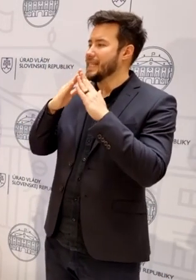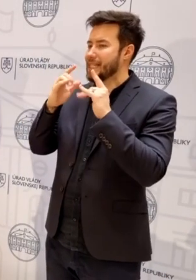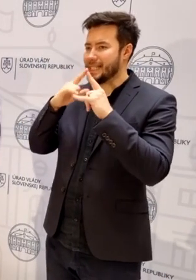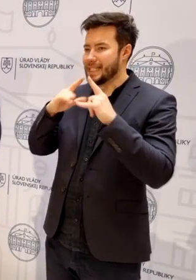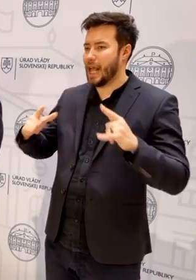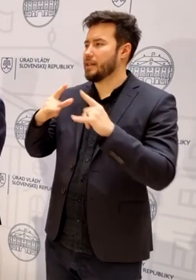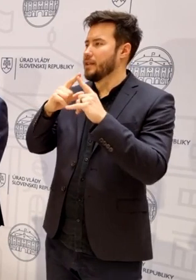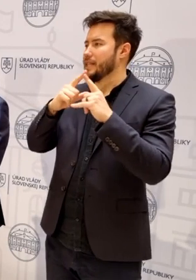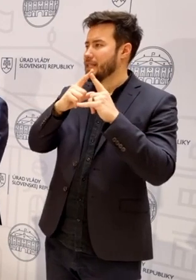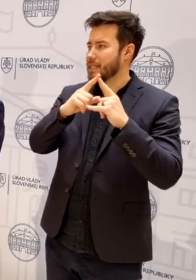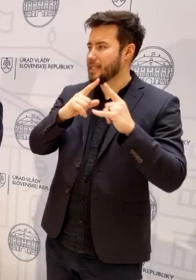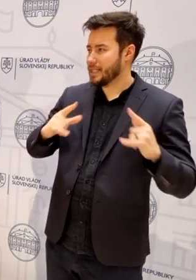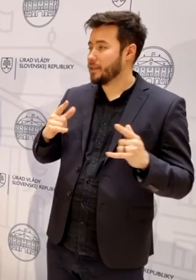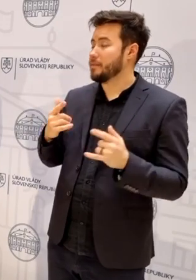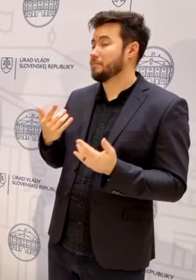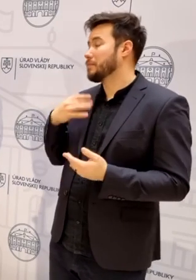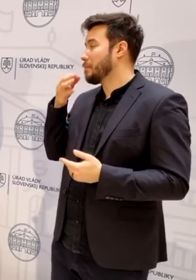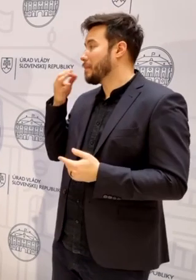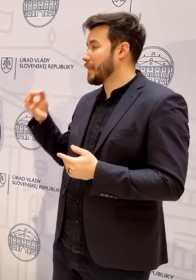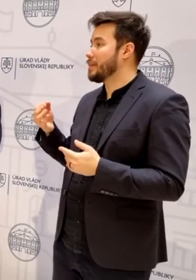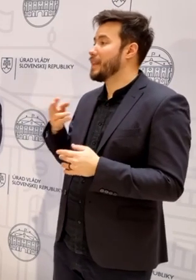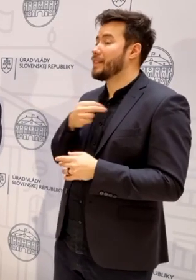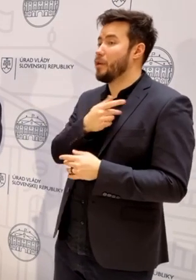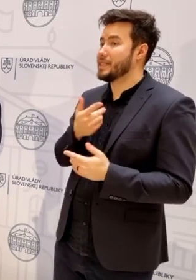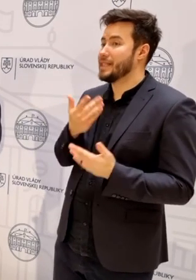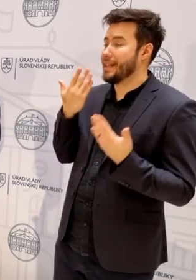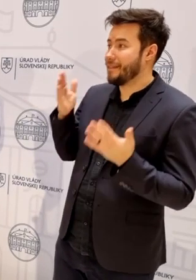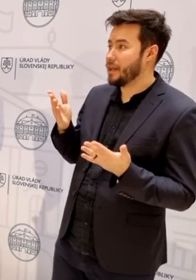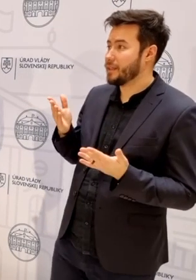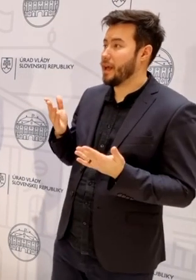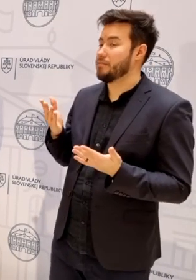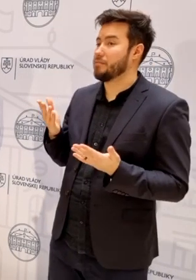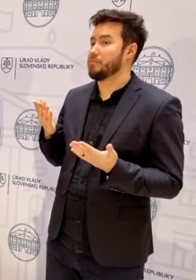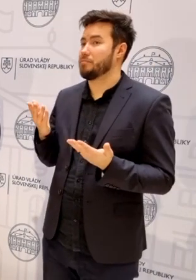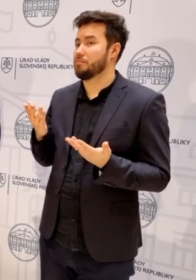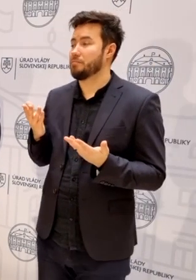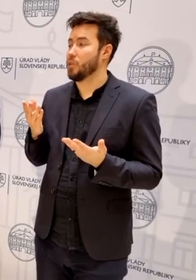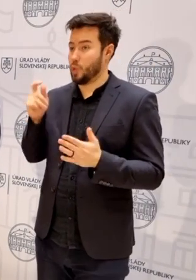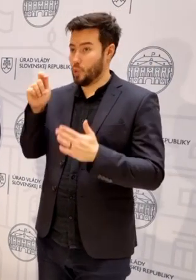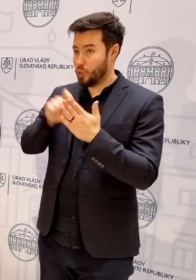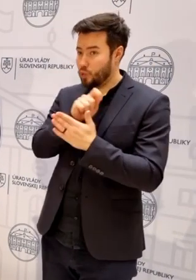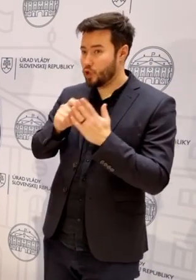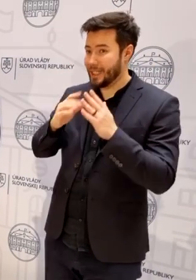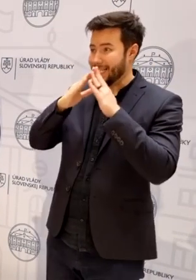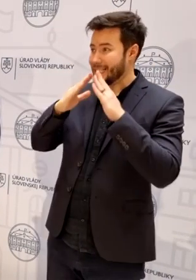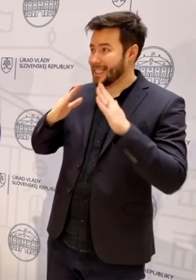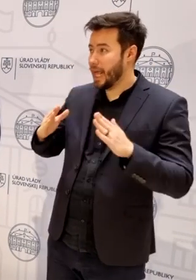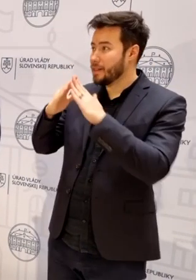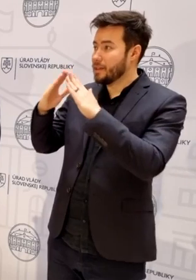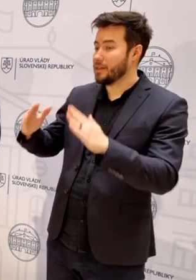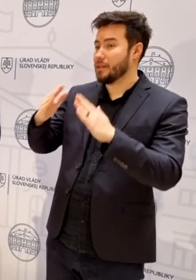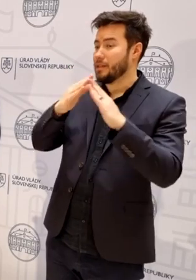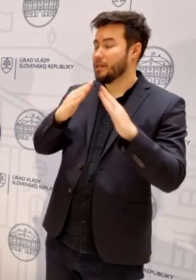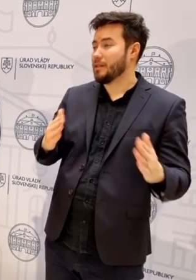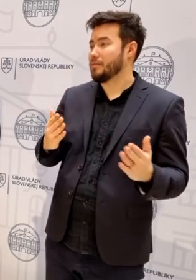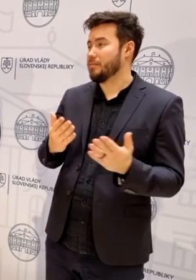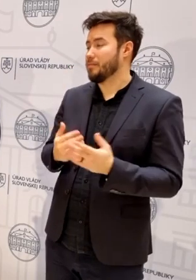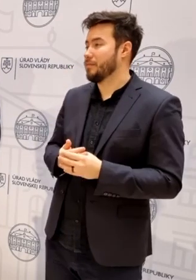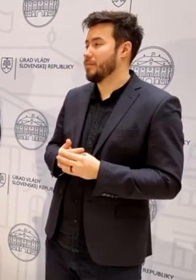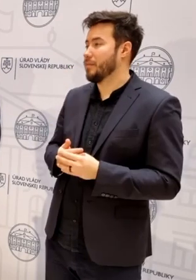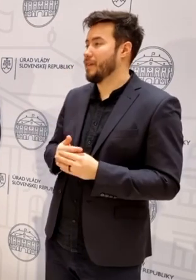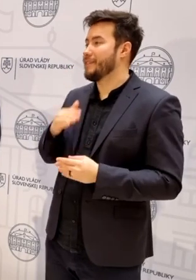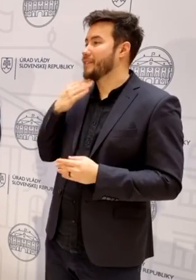o uvoľňovaniach. Na druhej strane tie nemocnice nevedia, či majú požiadať o zrušenie takýchto stanov, lebo do mnohých zdravotníckych zariadení